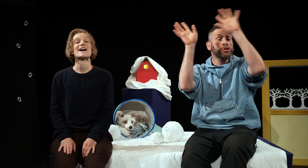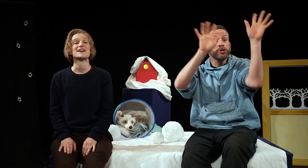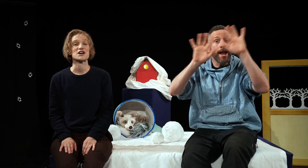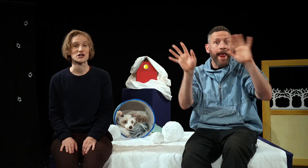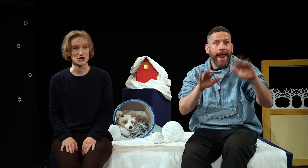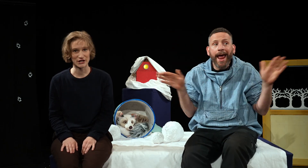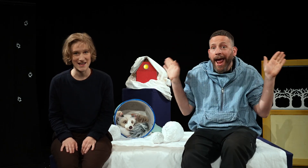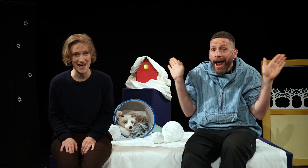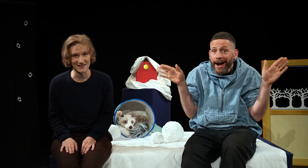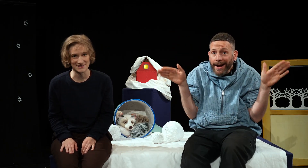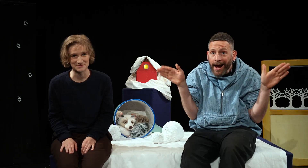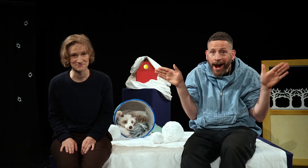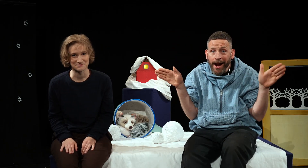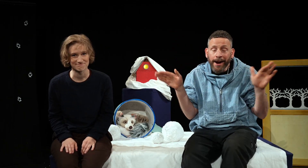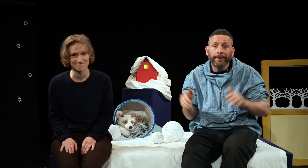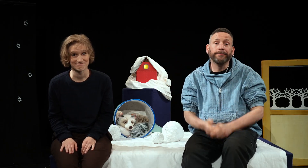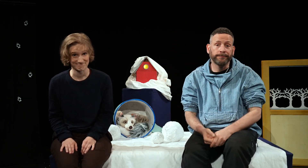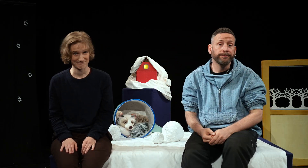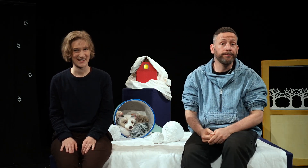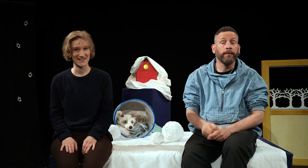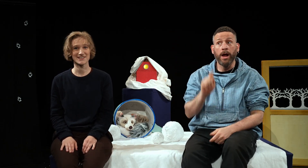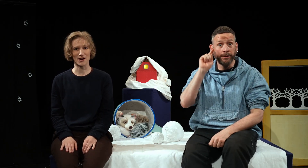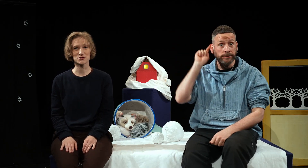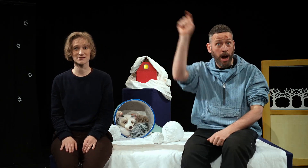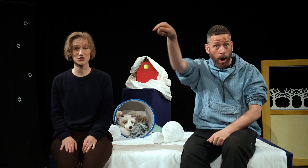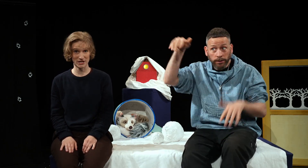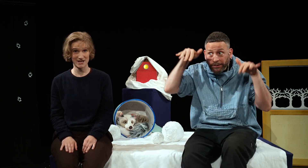der Schneeengel. Liegt draußen Schnee?